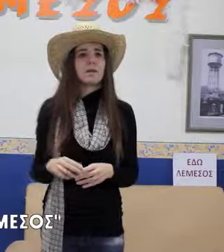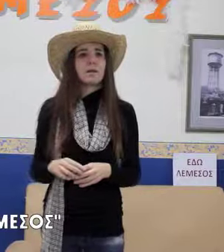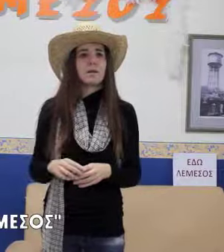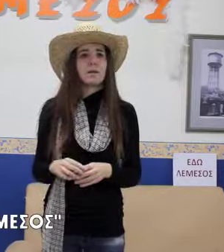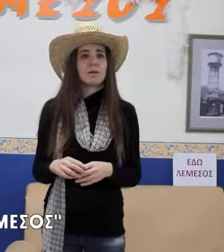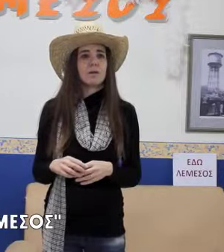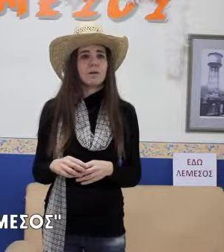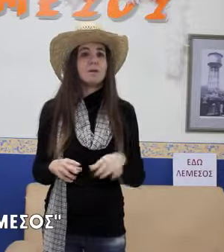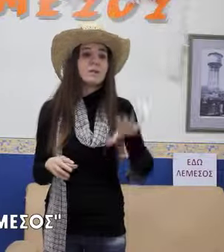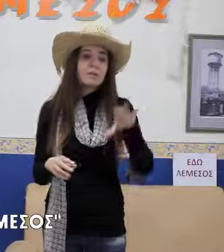Στάθμευση οχημάτων